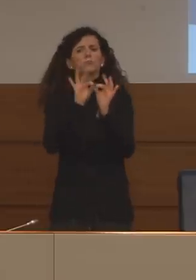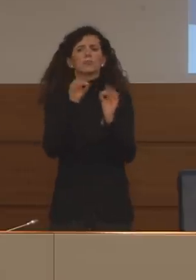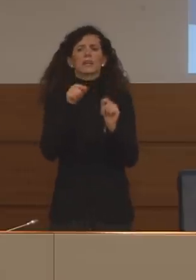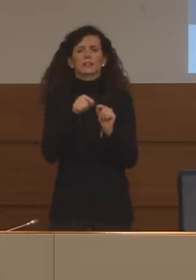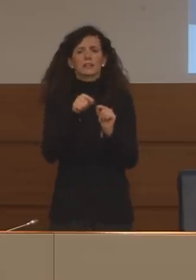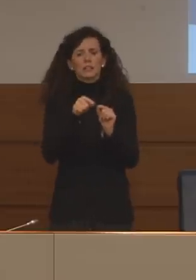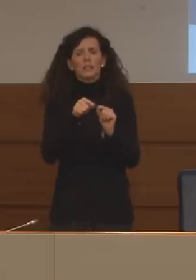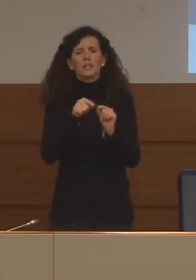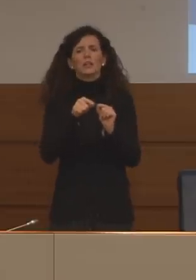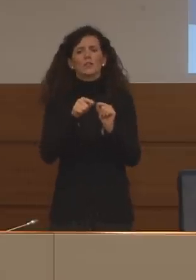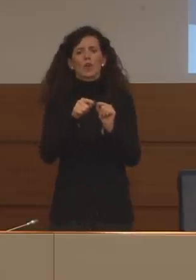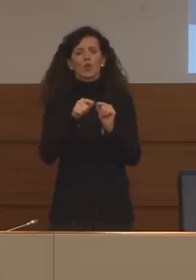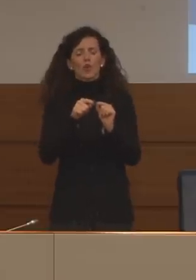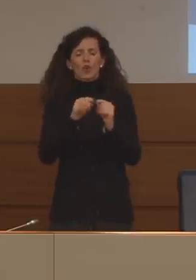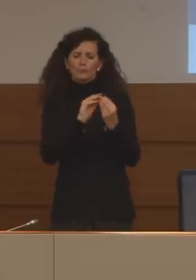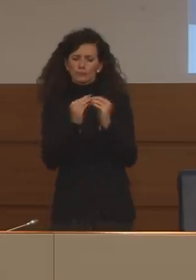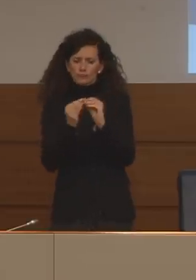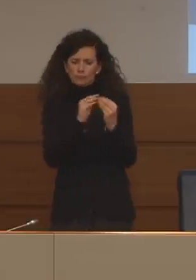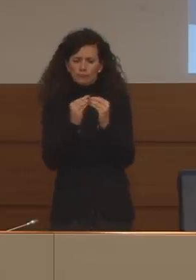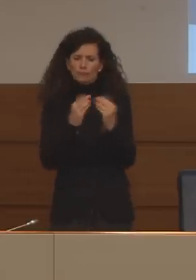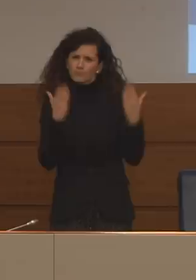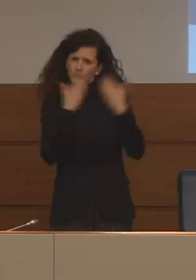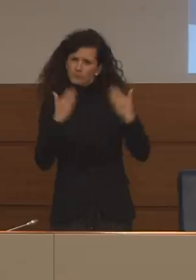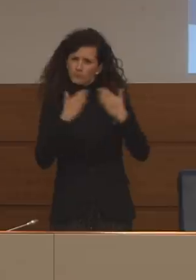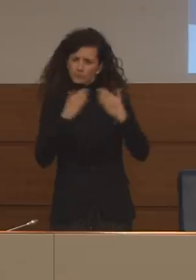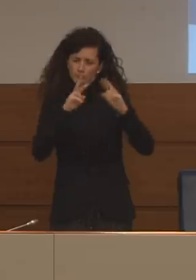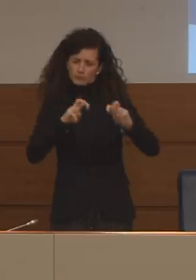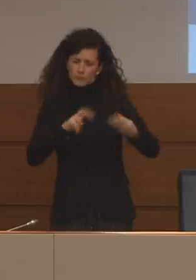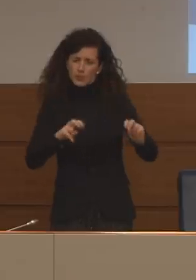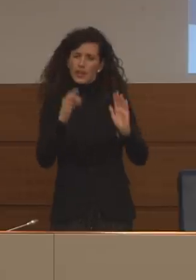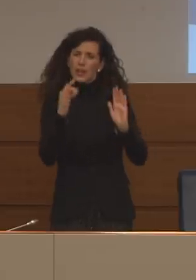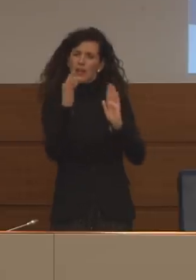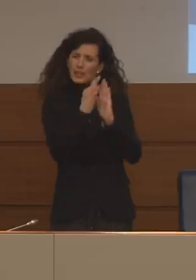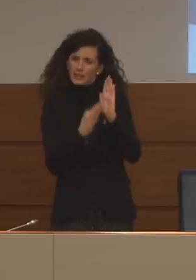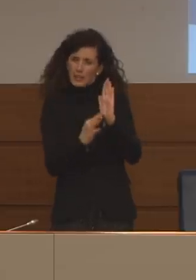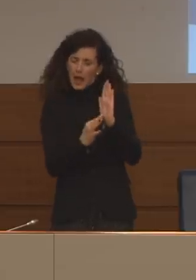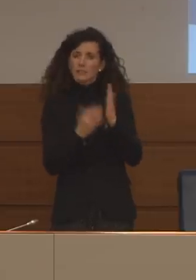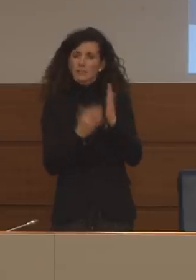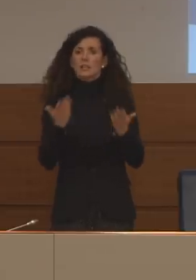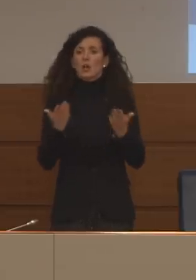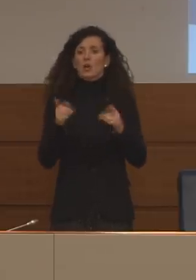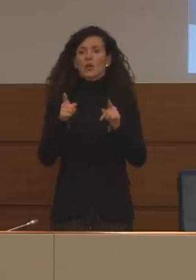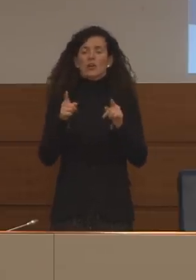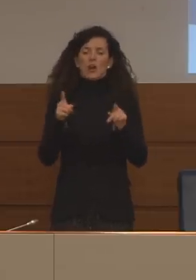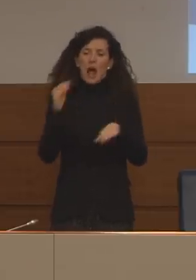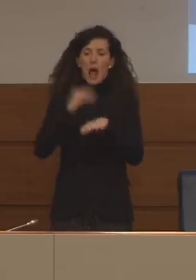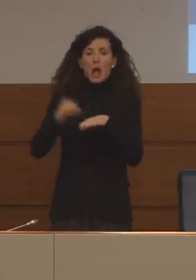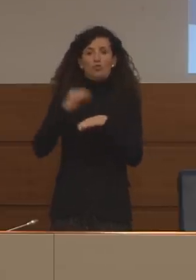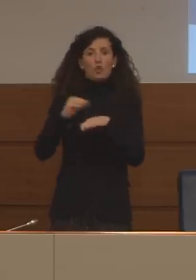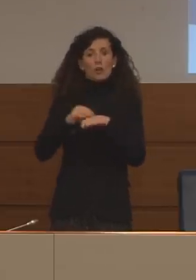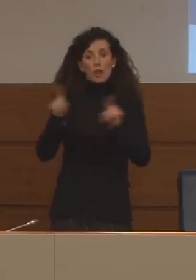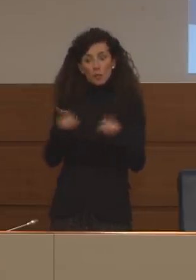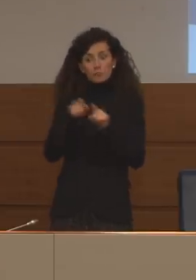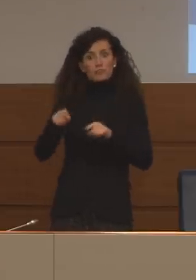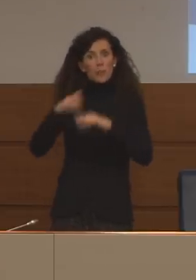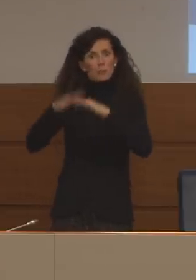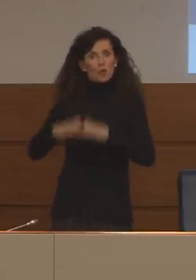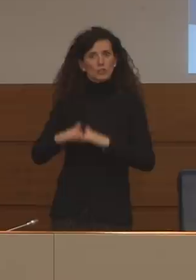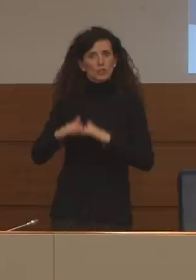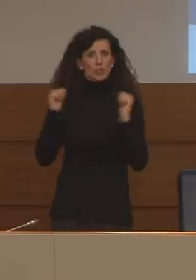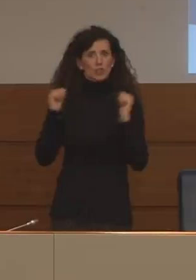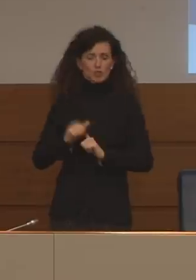per la modalità con cui è costruito con le basi dati non è aggiornato puntualmente come quello che viene riportato dalla protezione civile